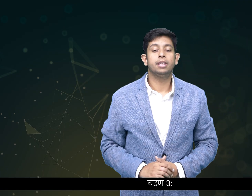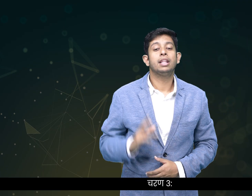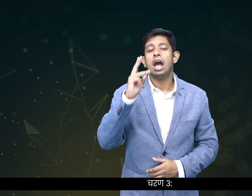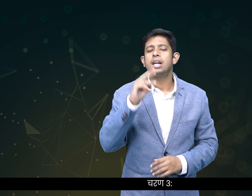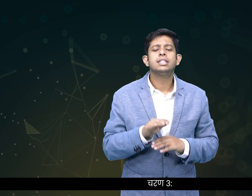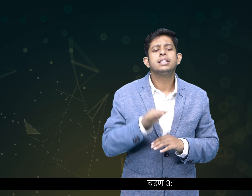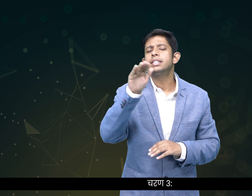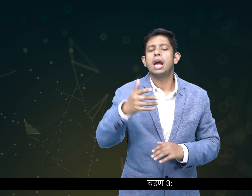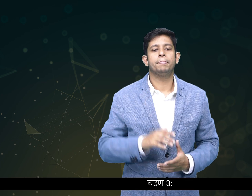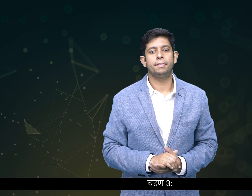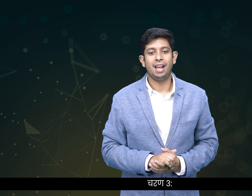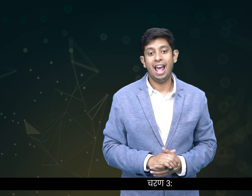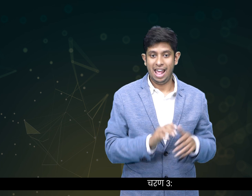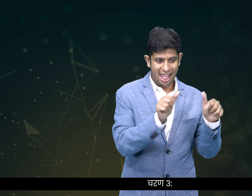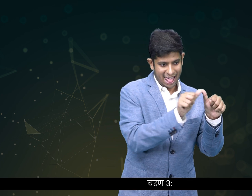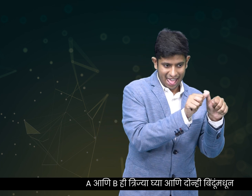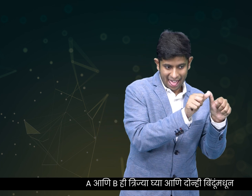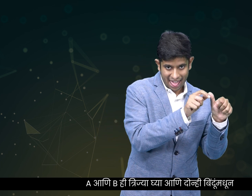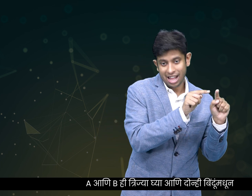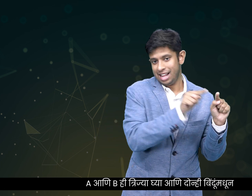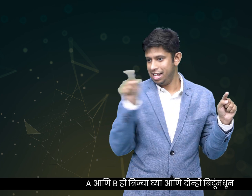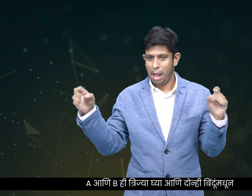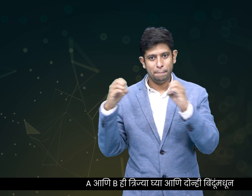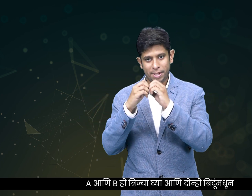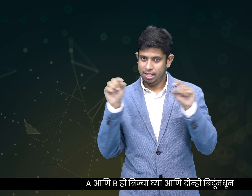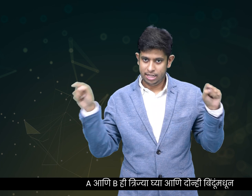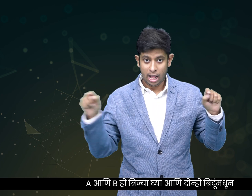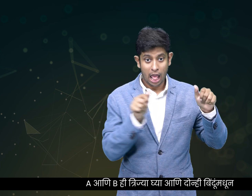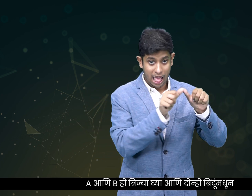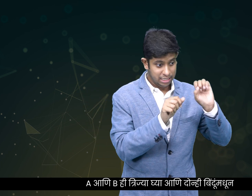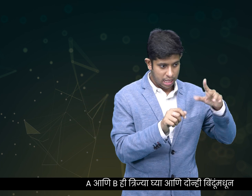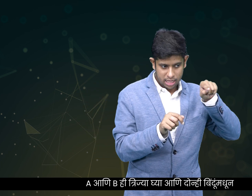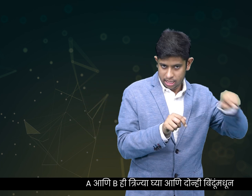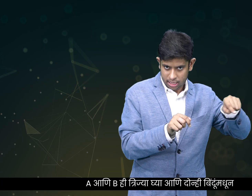चरण 3. A आणि B ही त्रिज्या घ्या आणि दोन्ही बिंदूंमधून